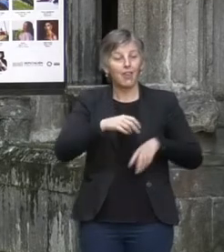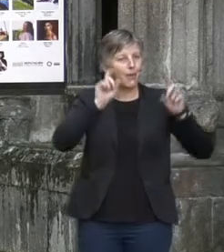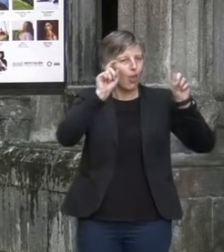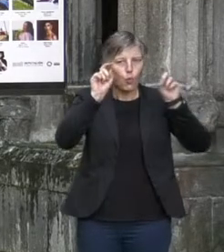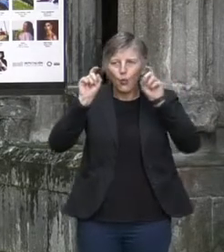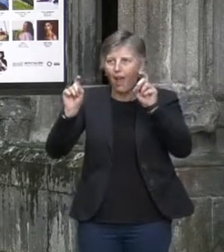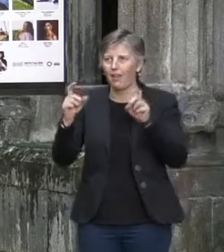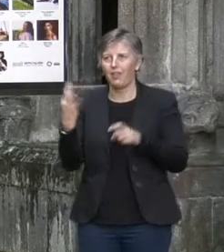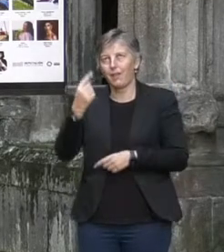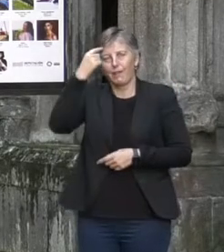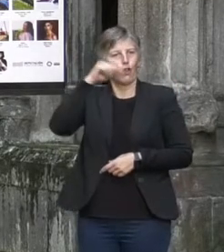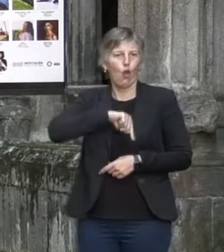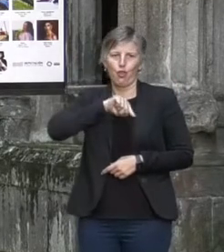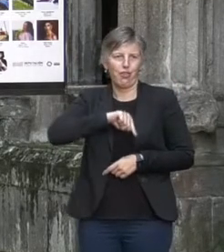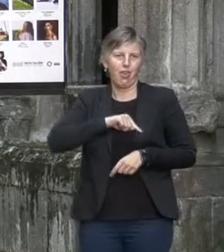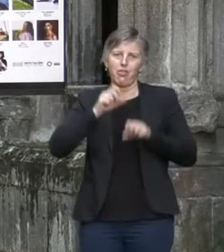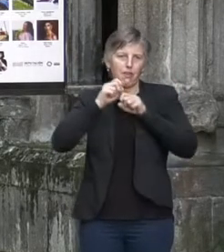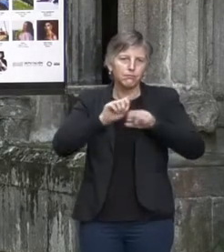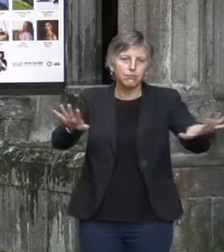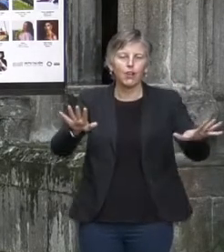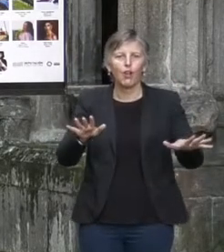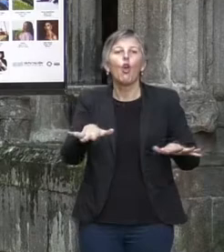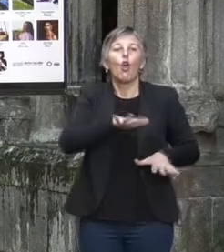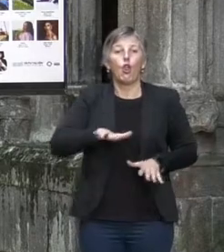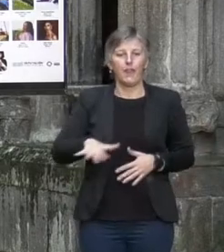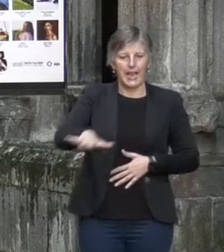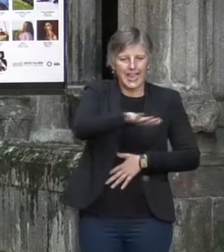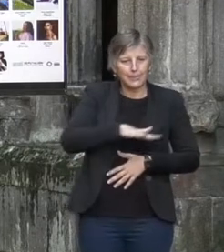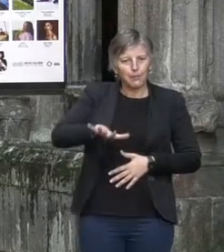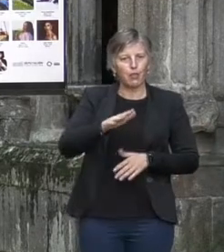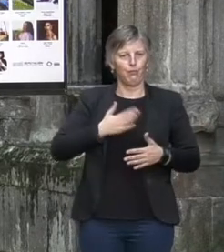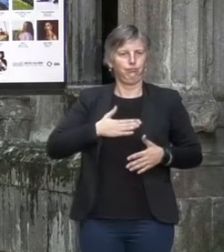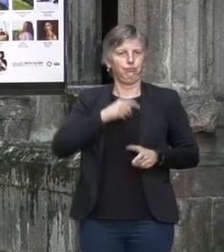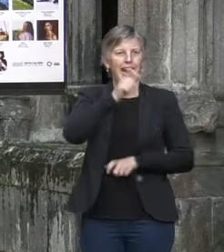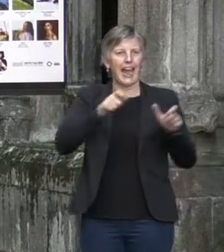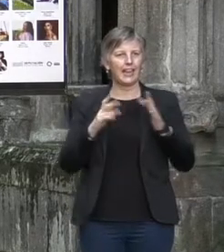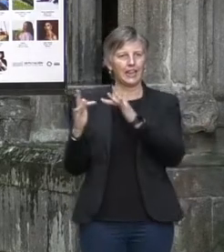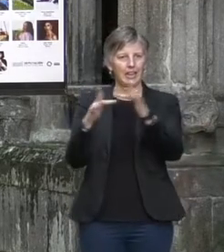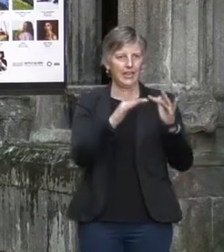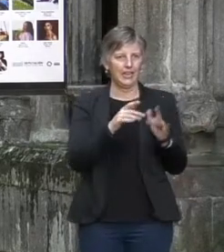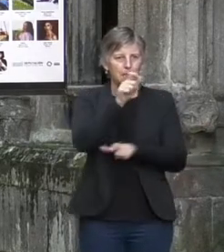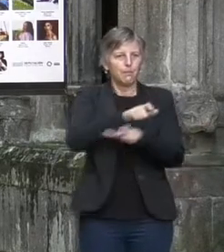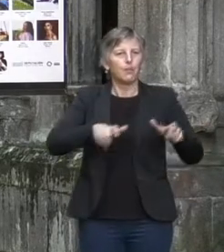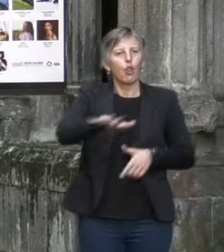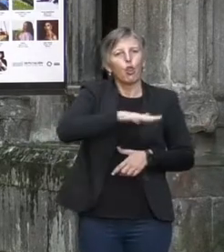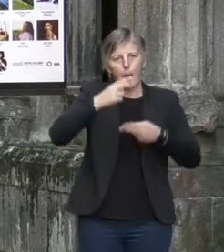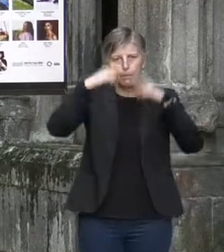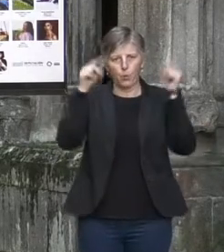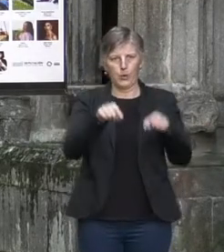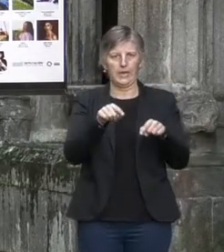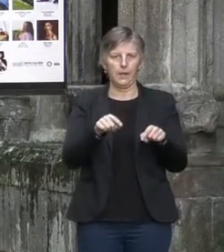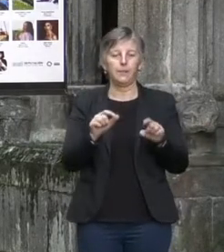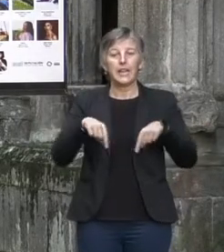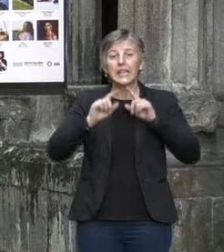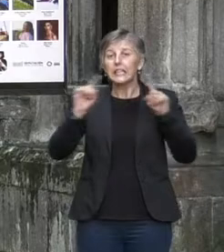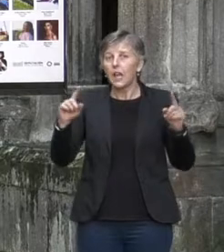e tomar conciencia, e facelo no espacio que é da xente, no espacio público. Este ano,